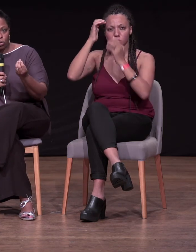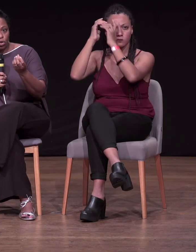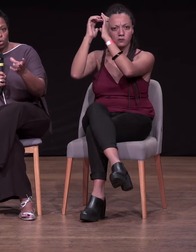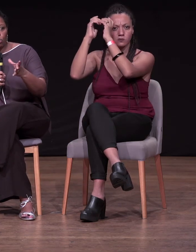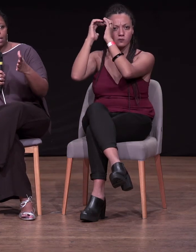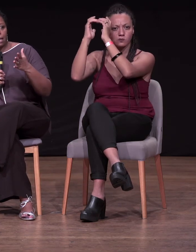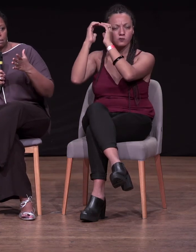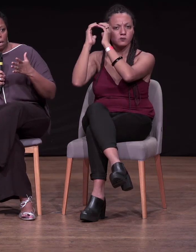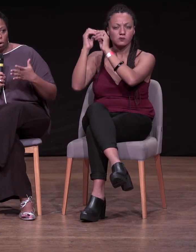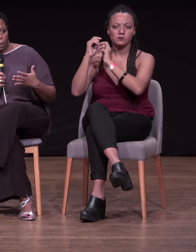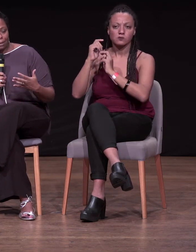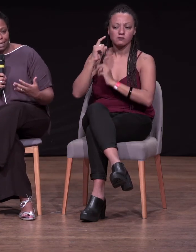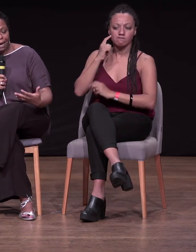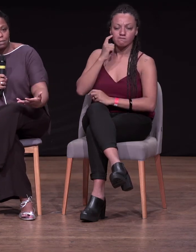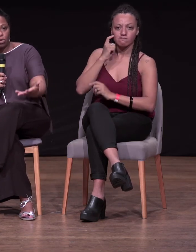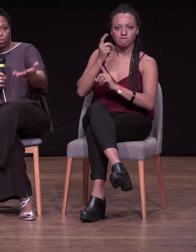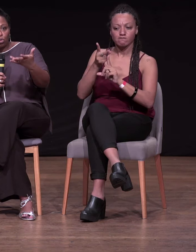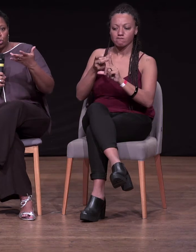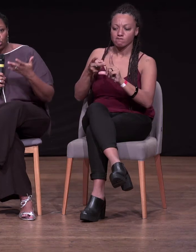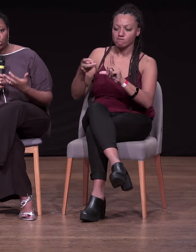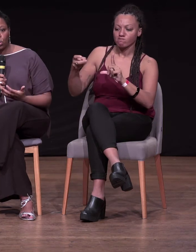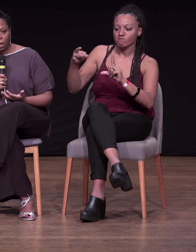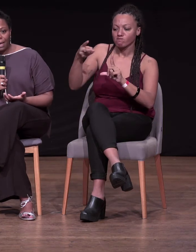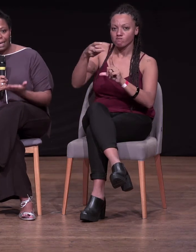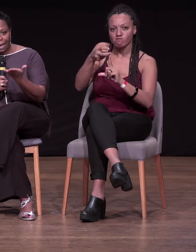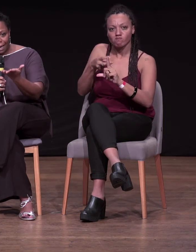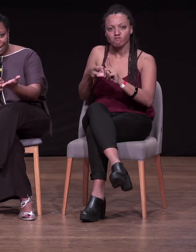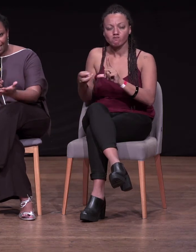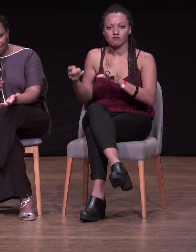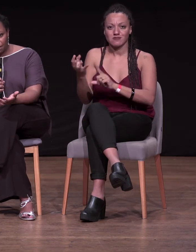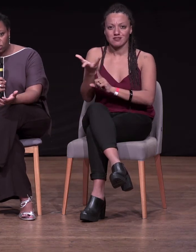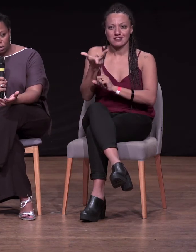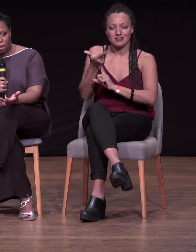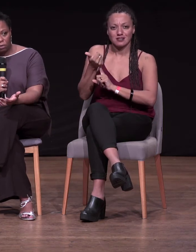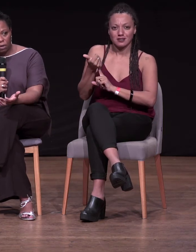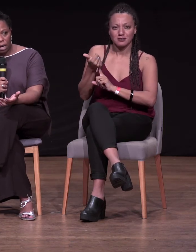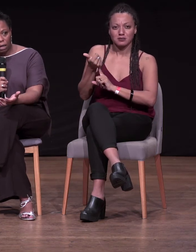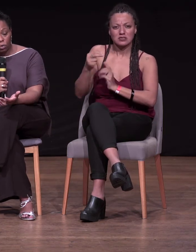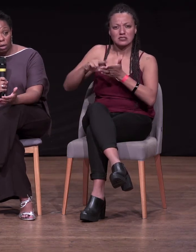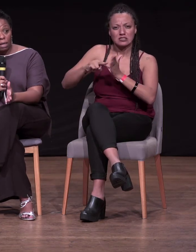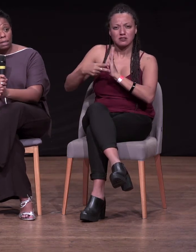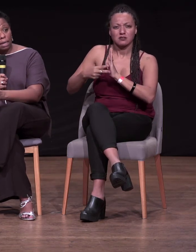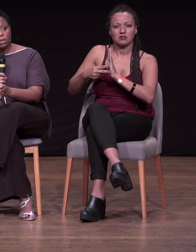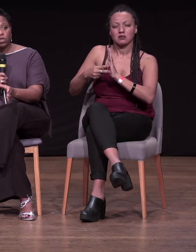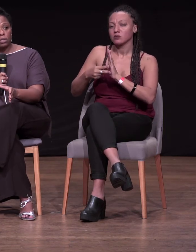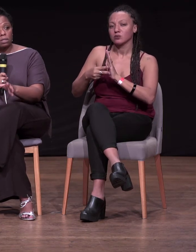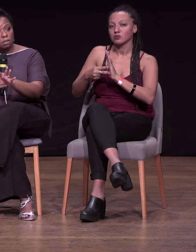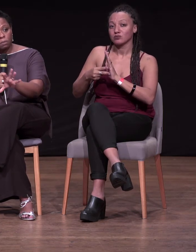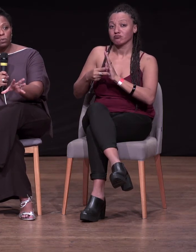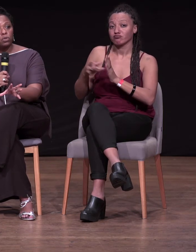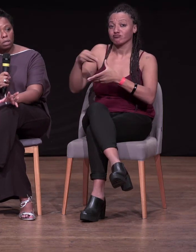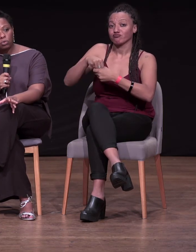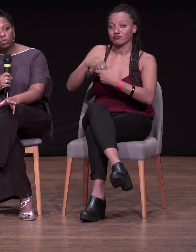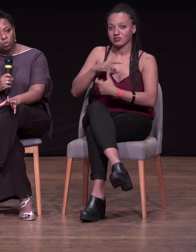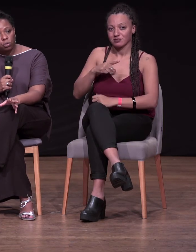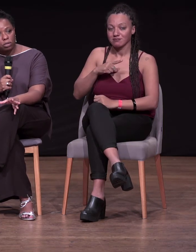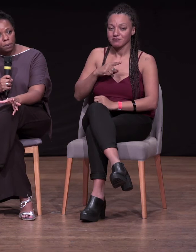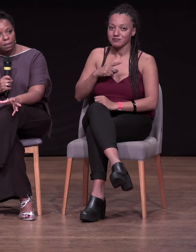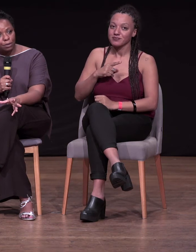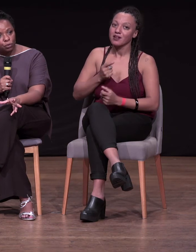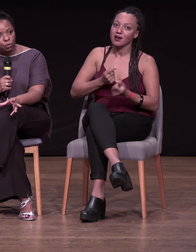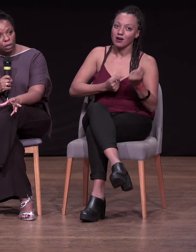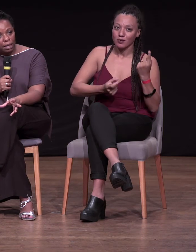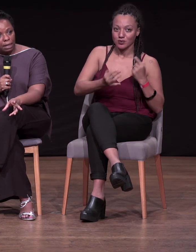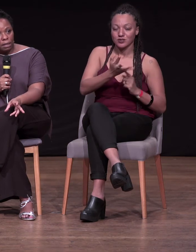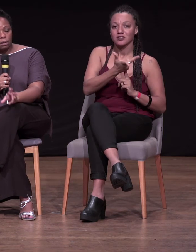para discutir com o que essa obra traz e com tudo que ela carrega de significado? Tem artistas buscando soluções